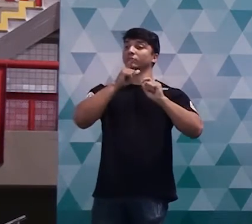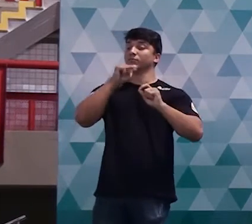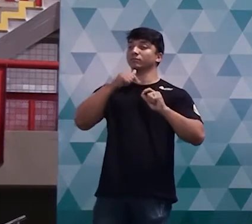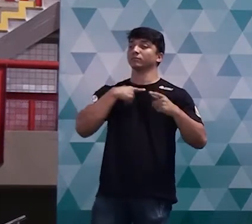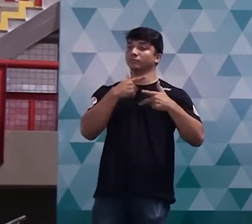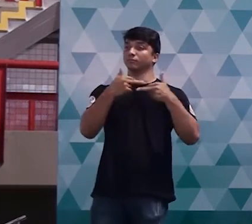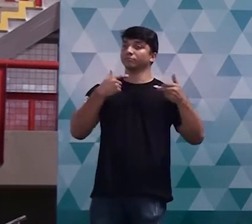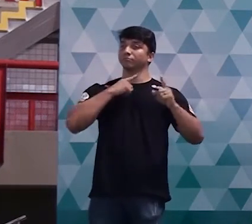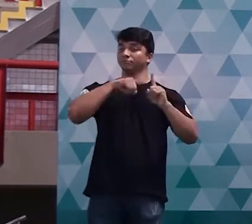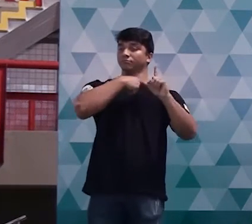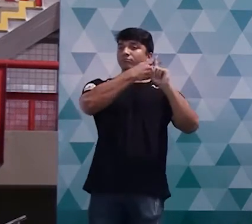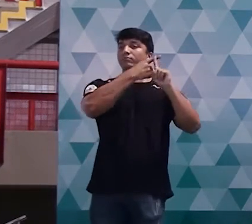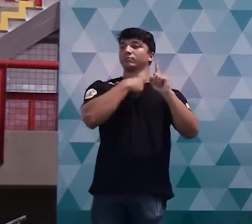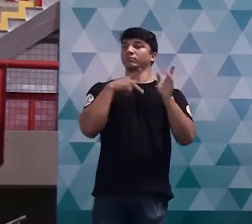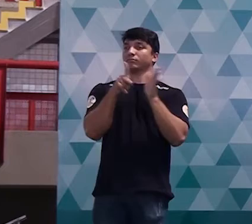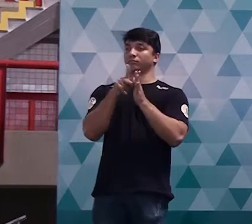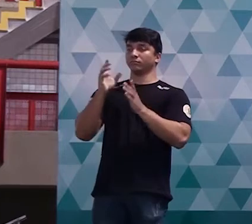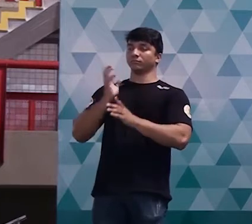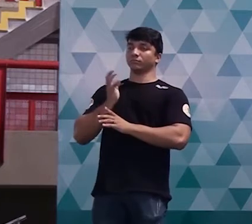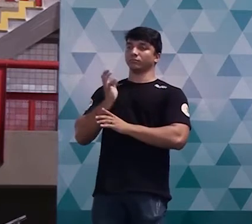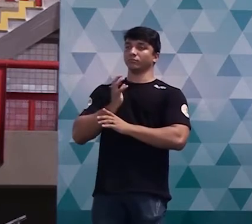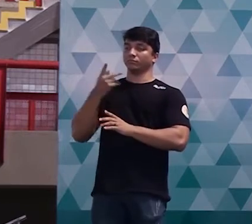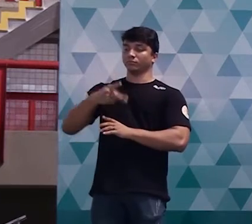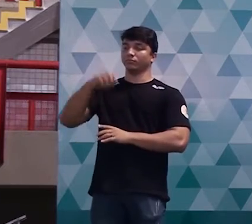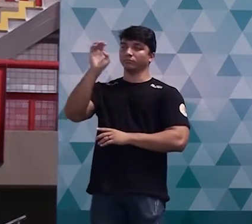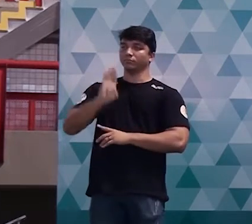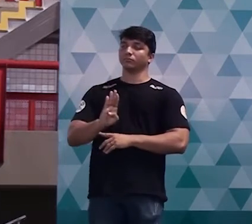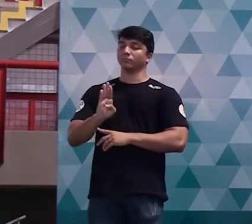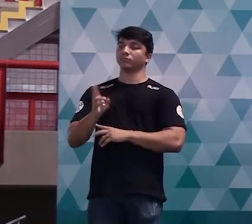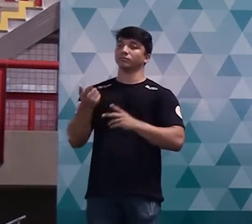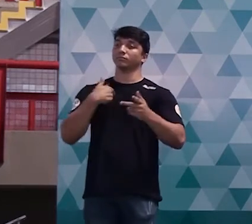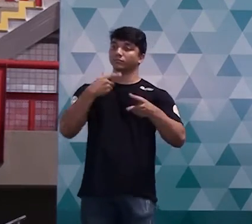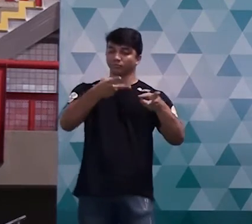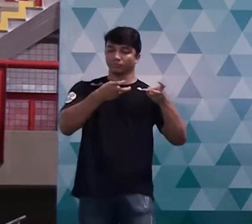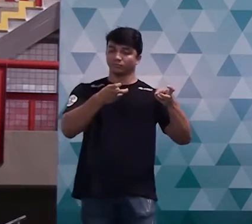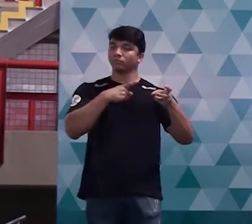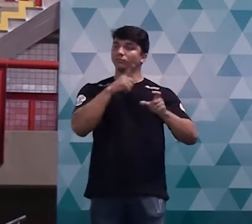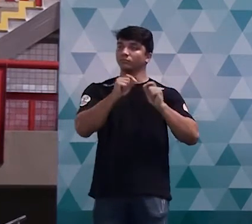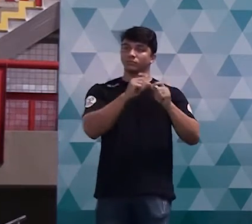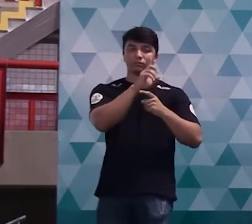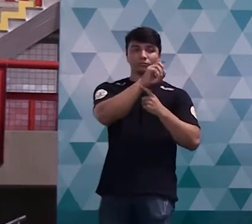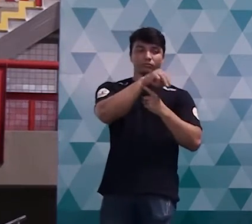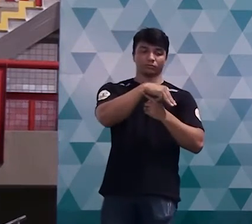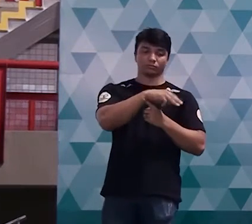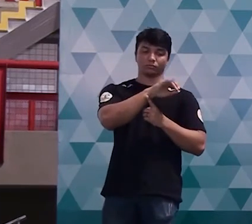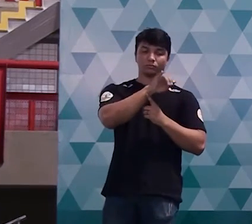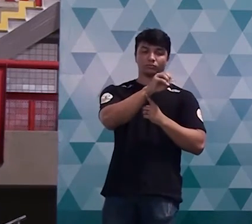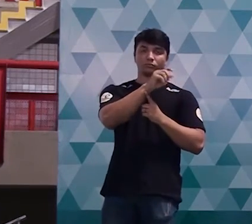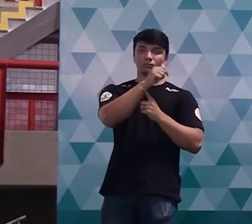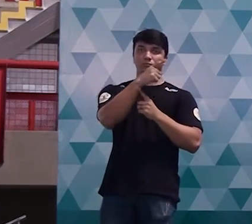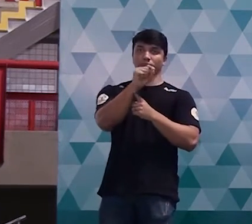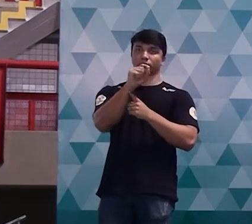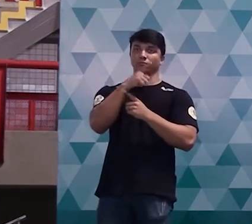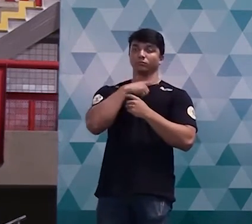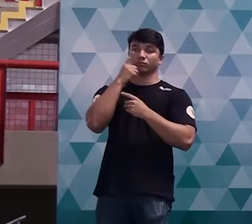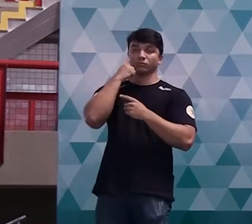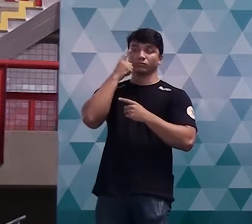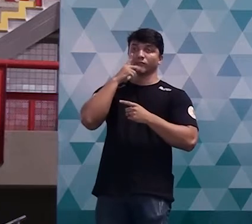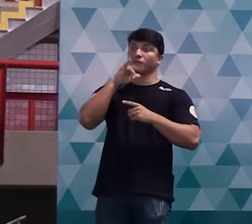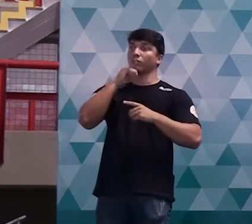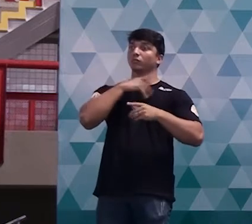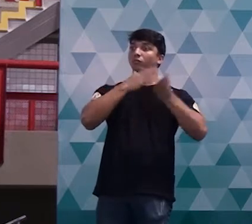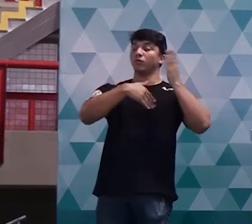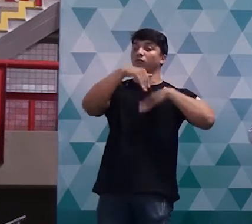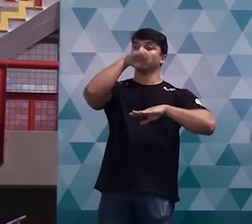negócio a mais para a elite brasileira. Então o que você vai perceber é que Dom João libera as manufaturas. Esse ano vai ser a nossa